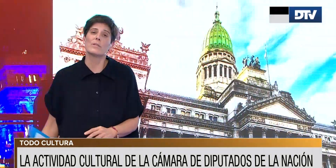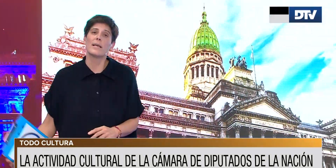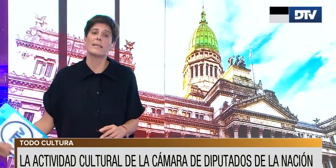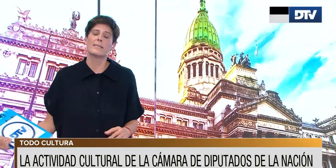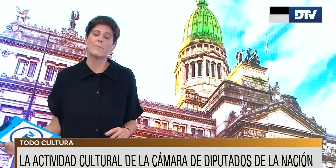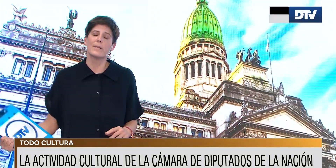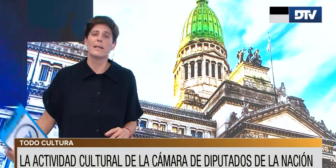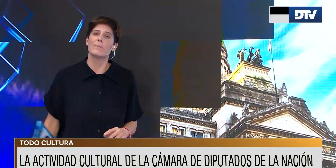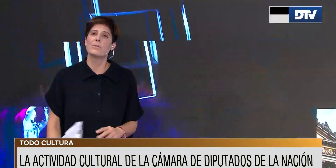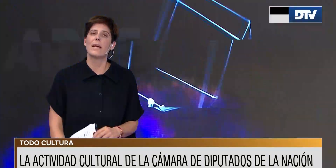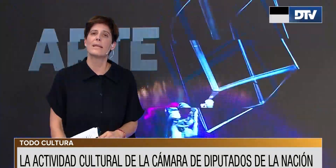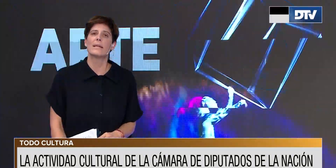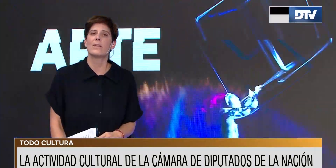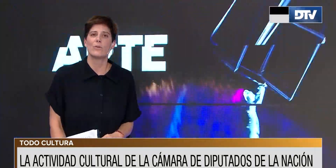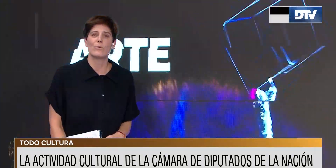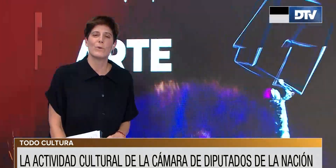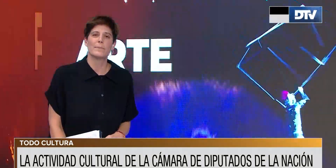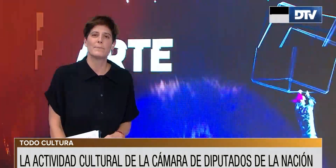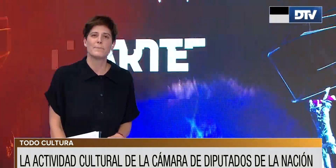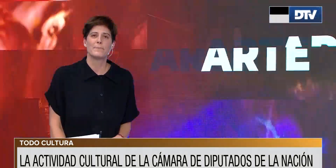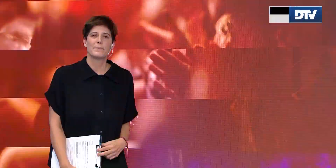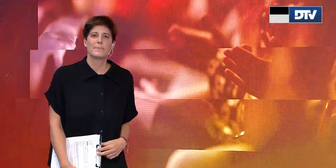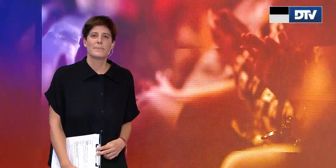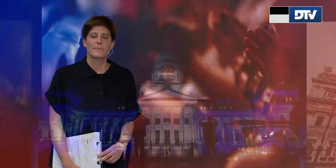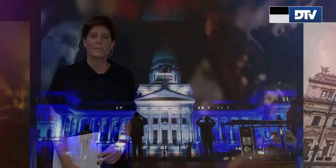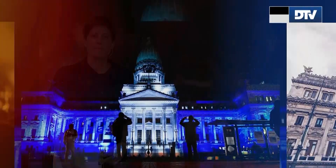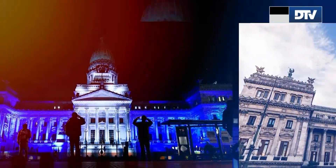las curiosidades que siempre tenemos aquí en Todo Cultura.